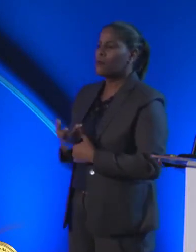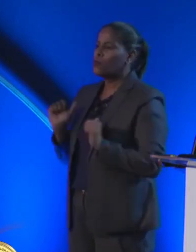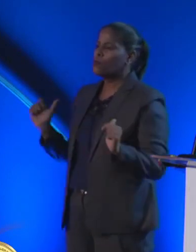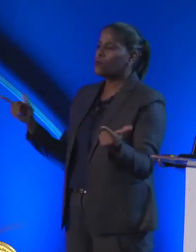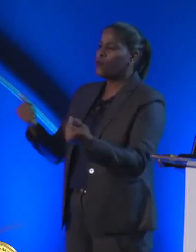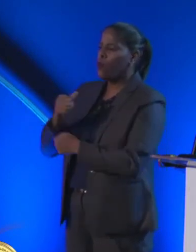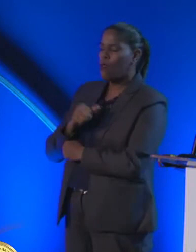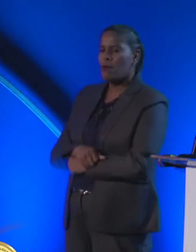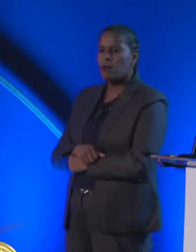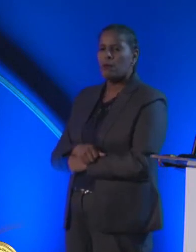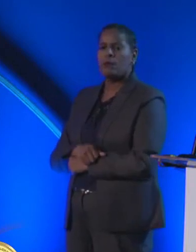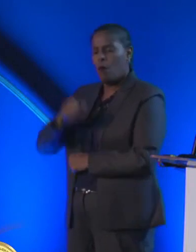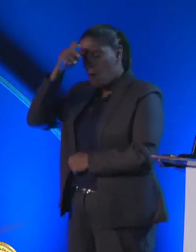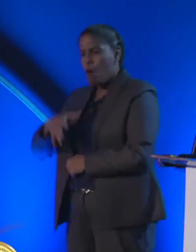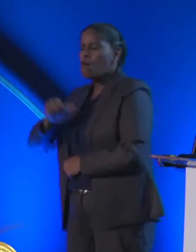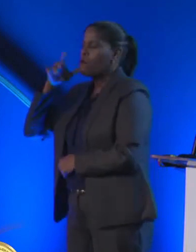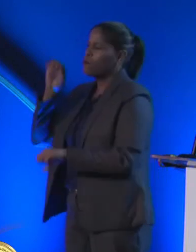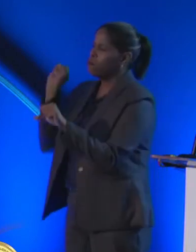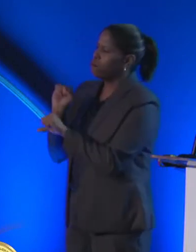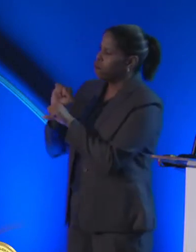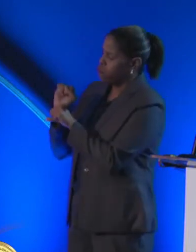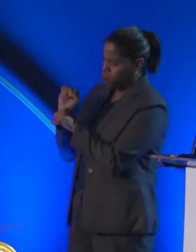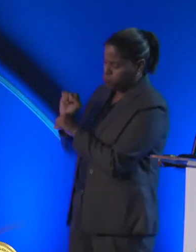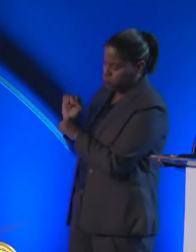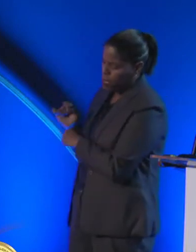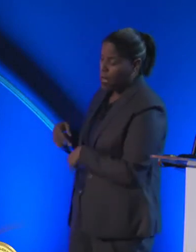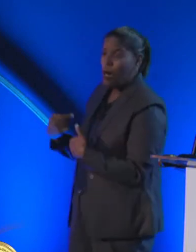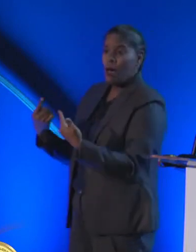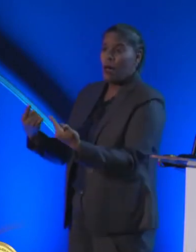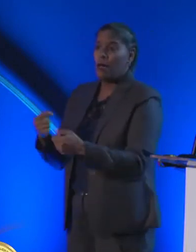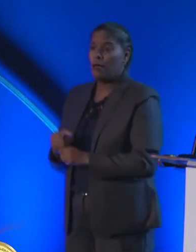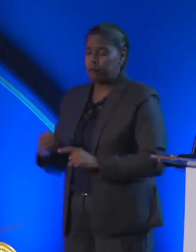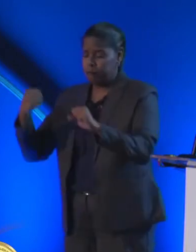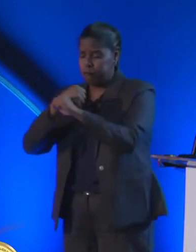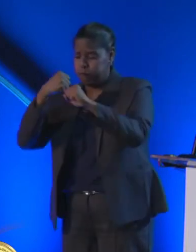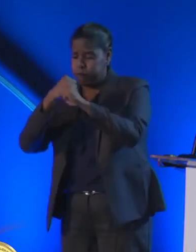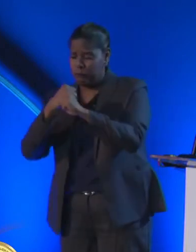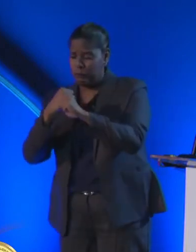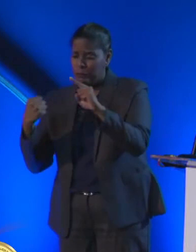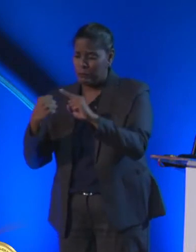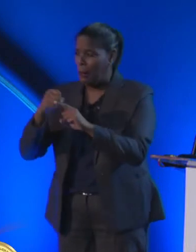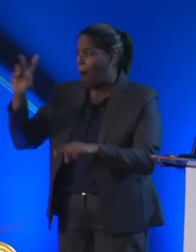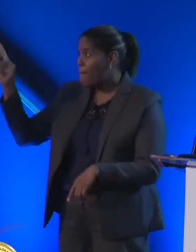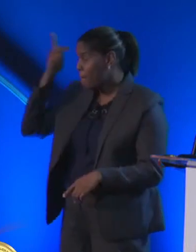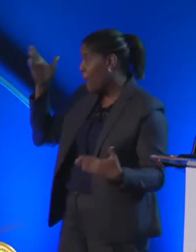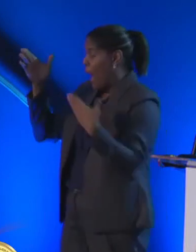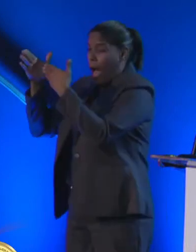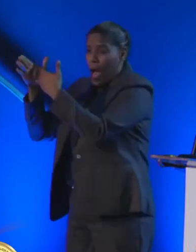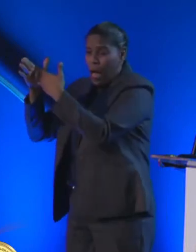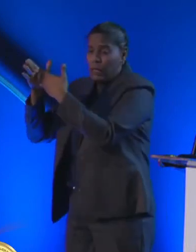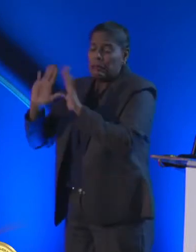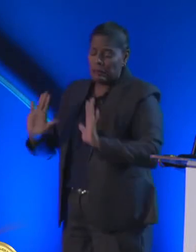todas y todos trabajemos para erradicar la violencia política que muchas